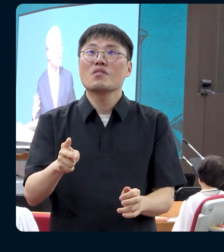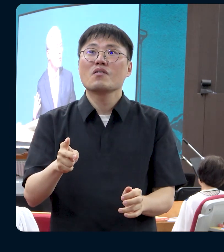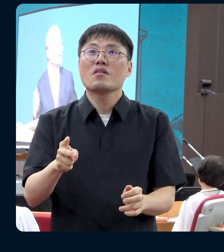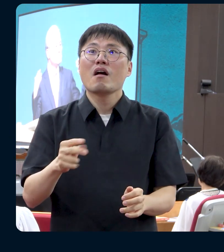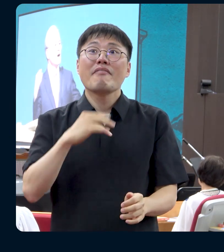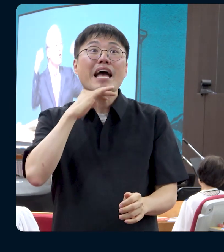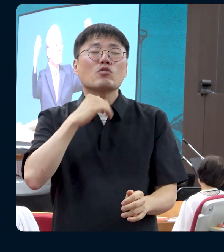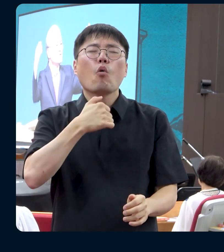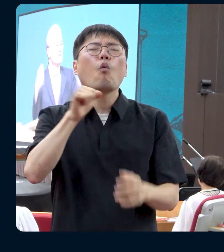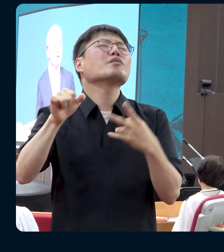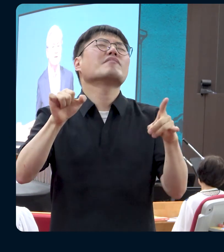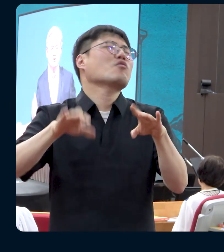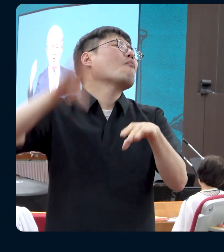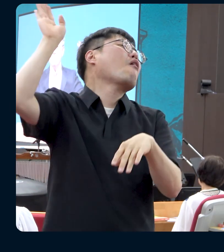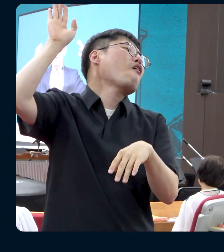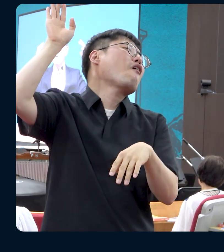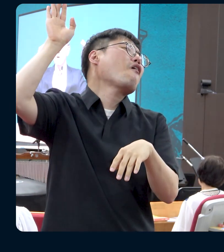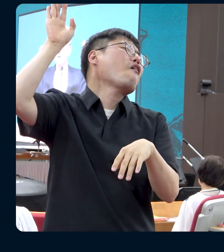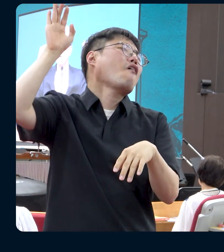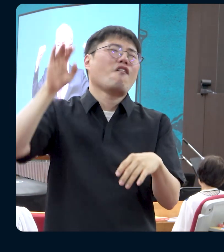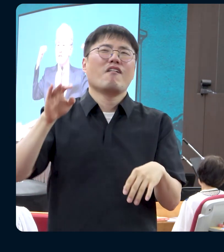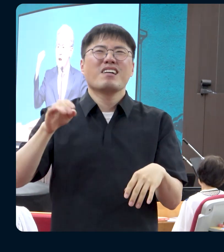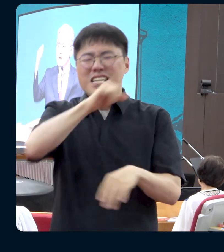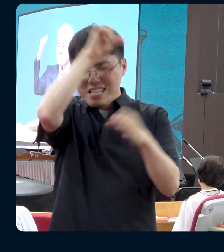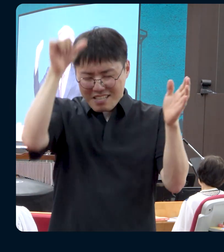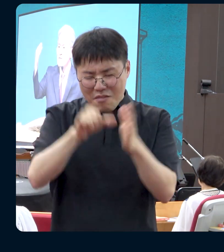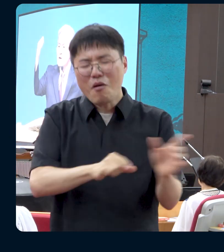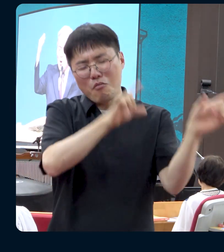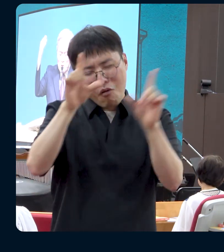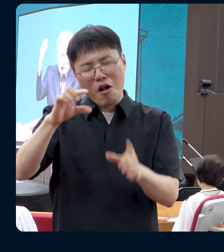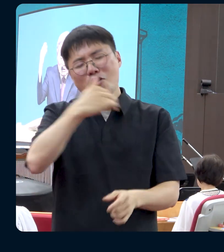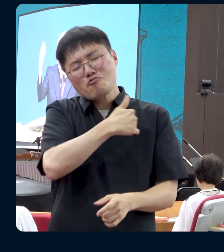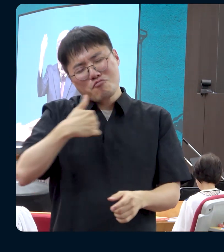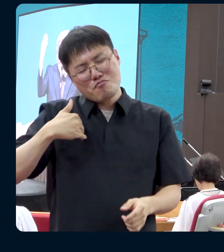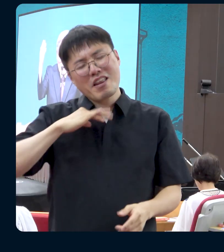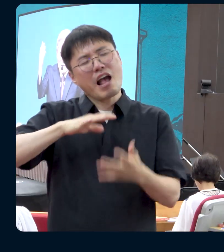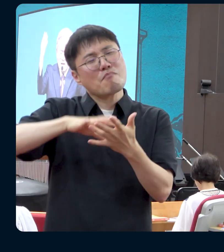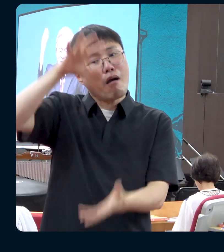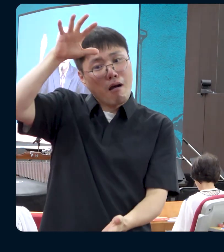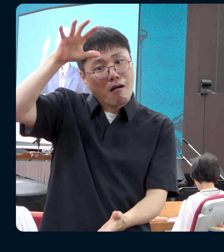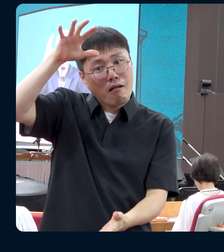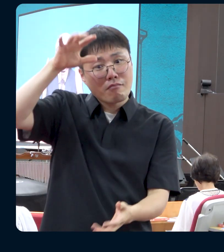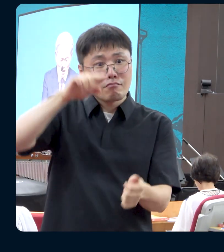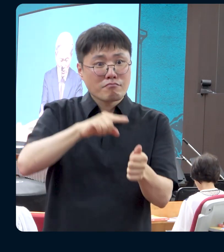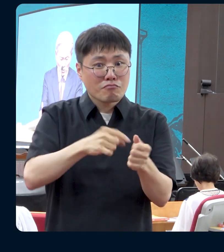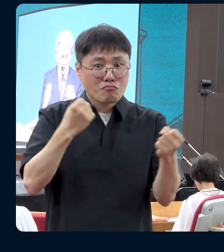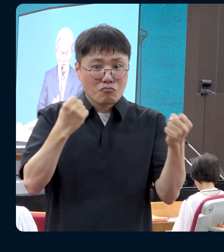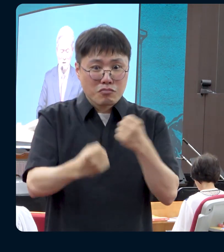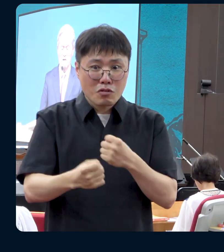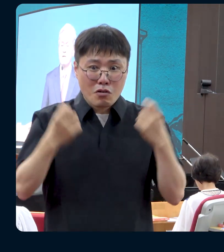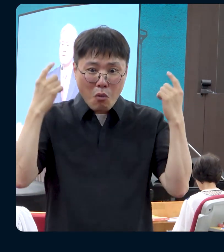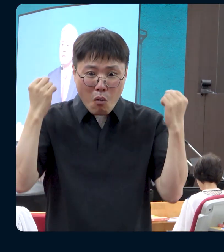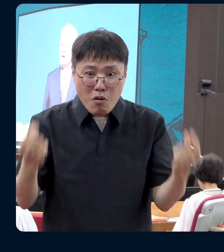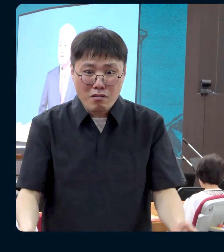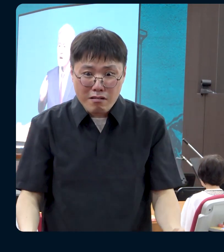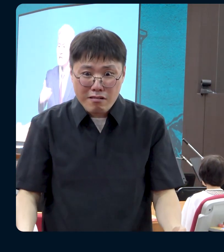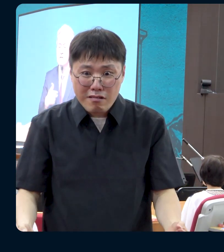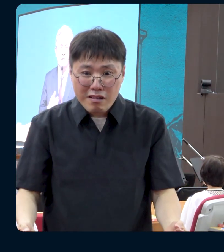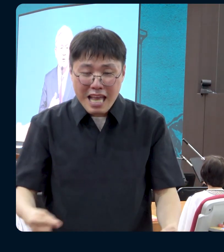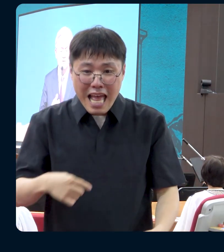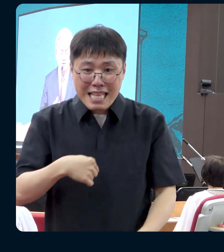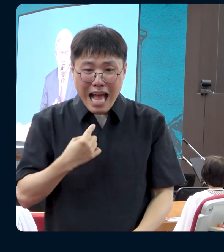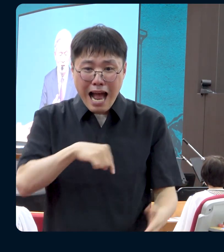뭐예요? 나이도 50대가 넘은 그 정말 인생을 살 만큼 산 어떤 그런 나이에 있는데 아직도